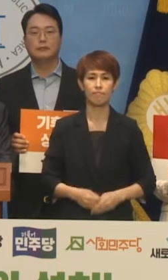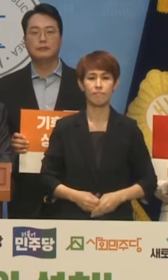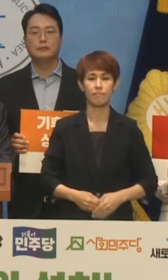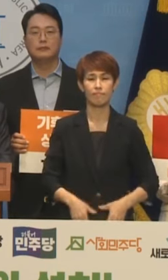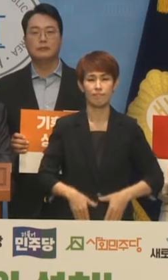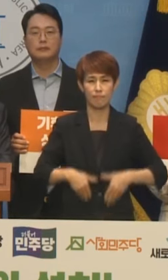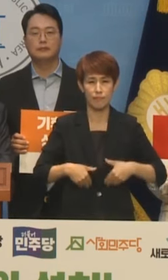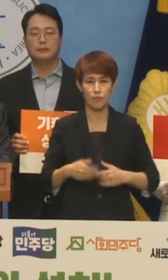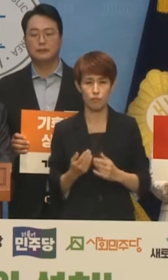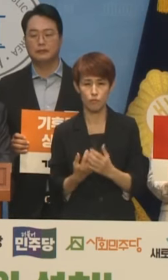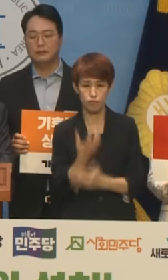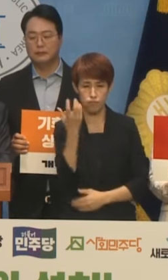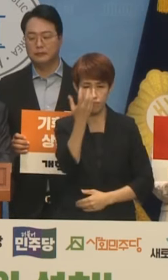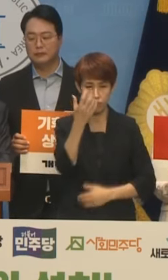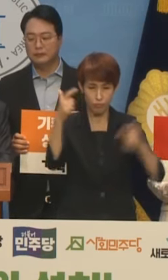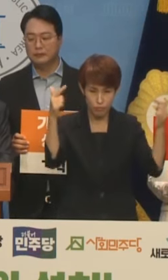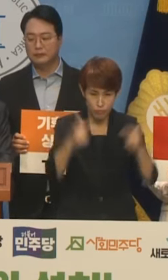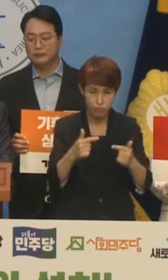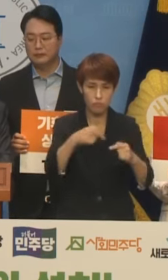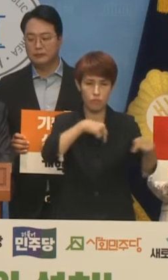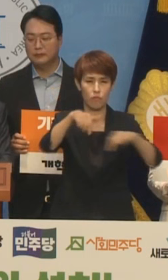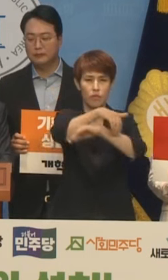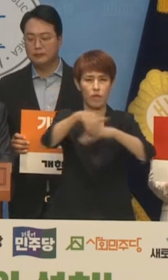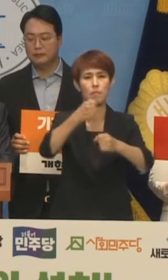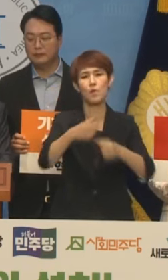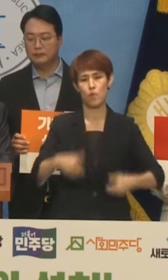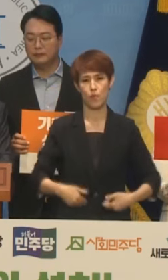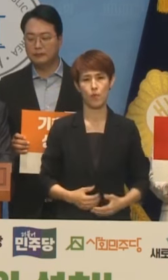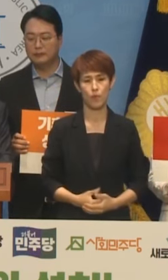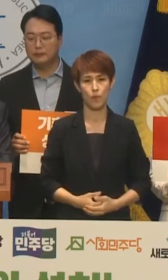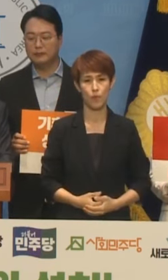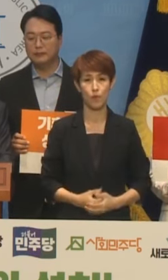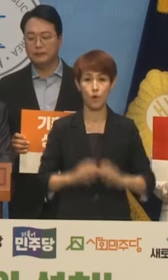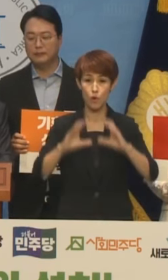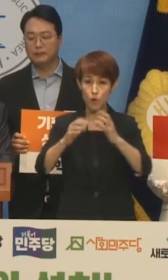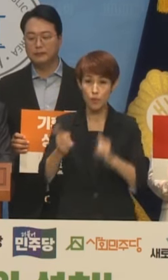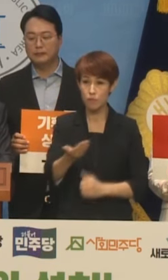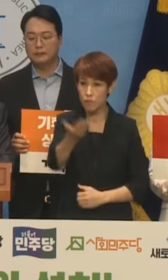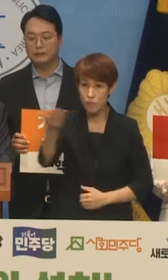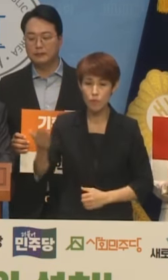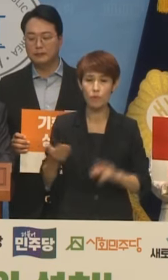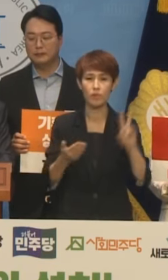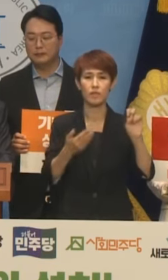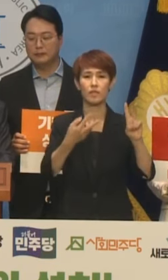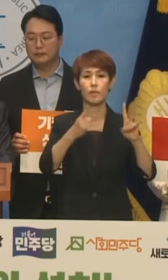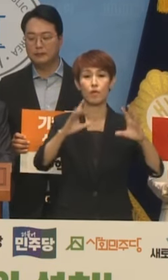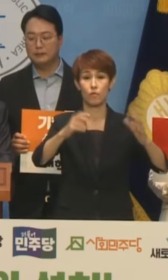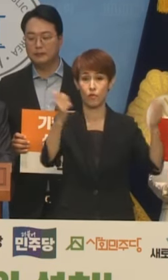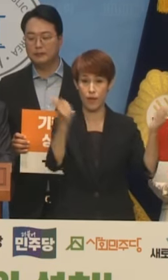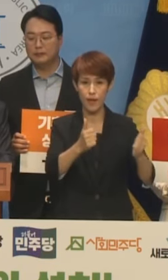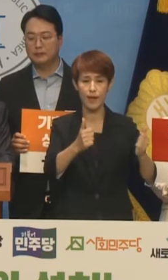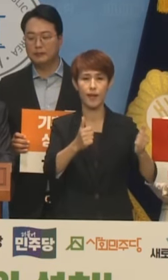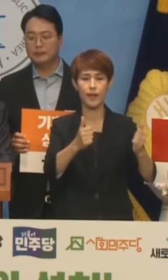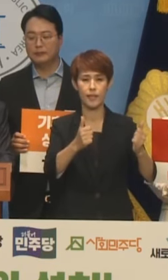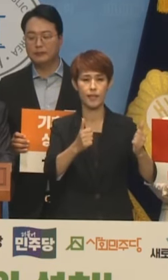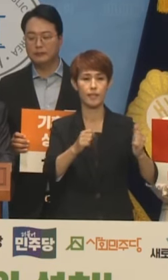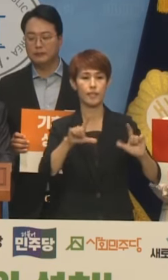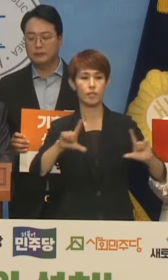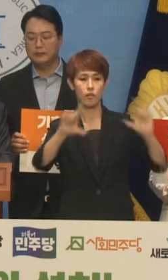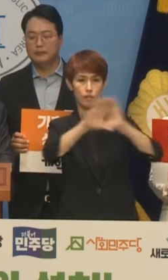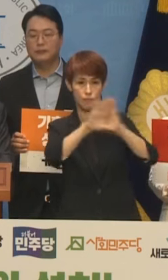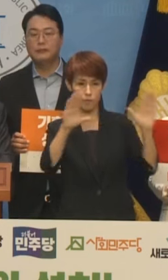과감하게 펼쳐나가야 합니다. 우리 국민들도 22대 국회에 적극적인 기후위기